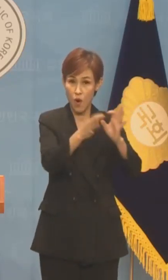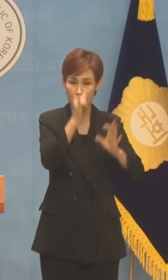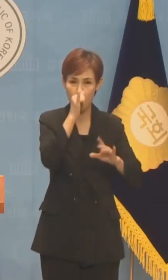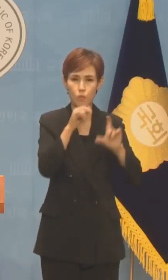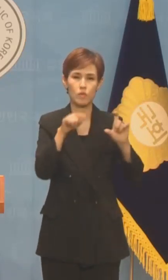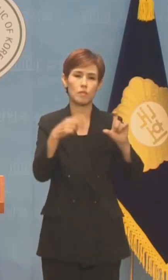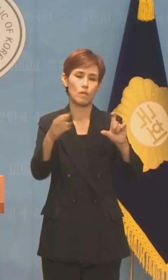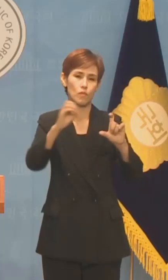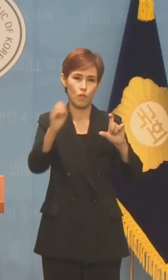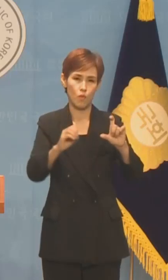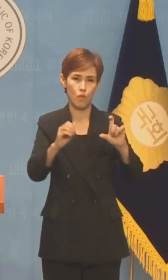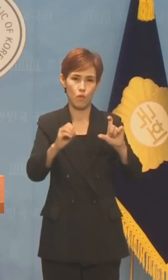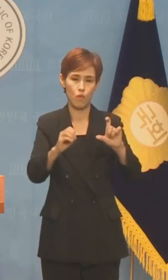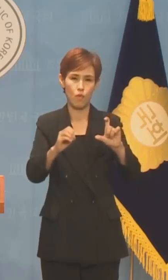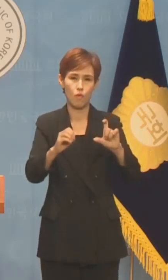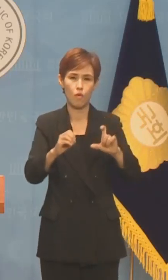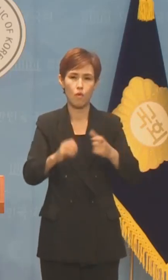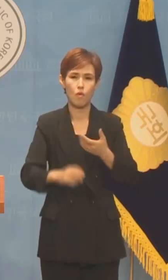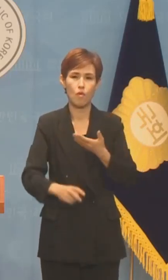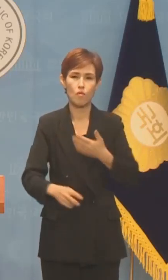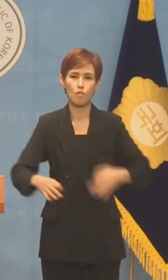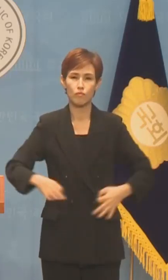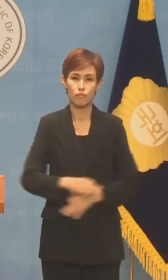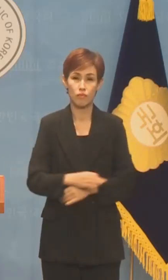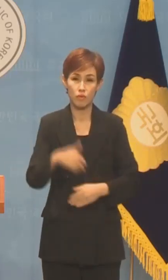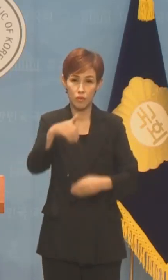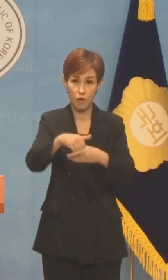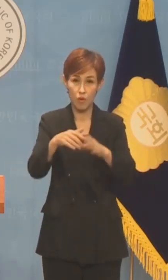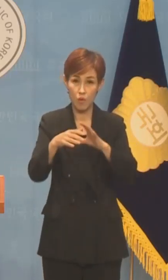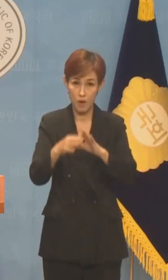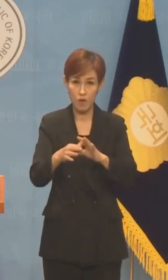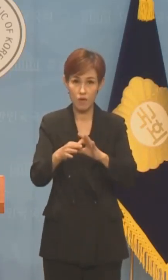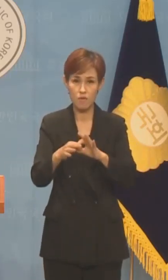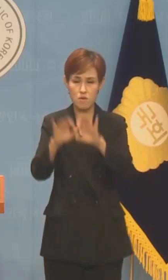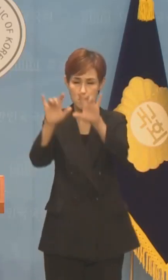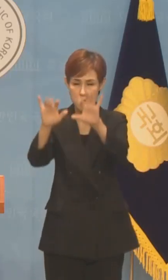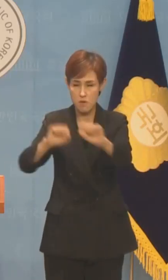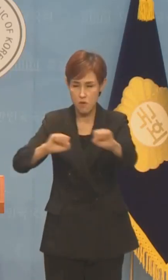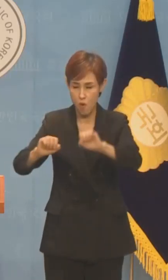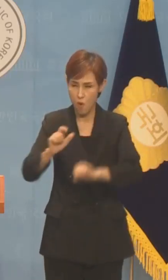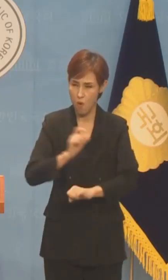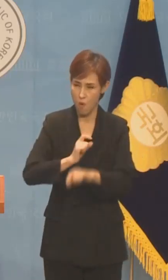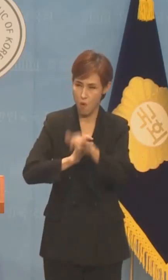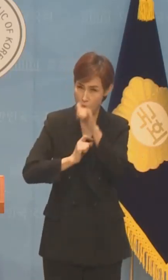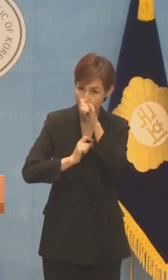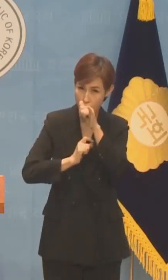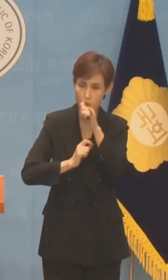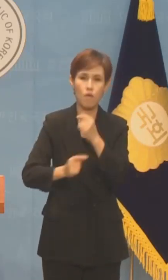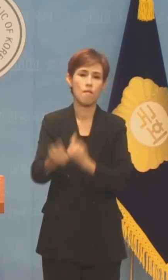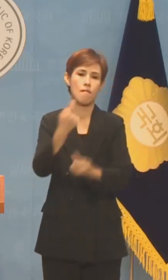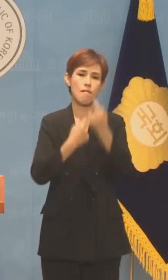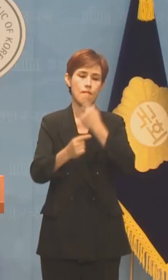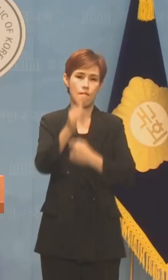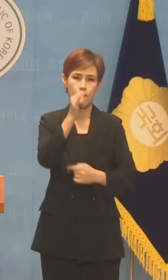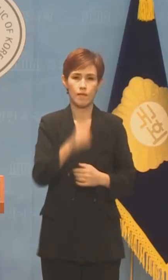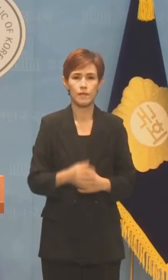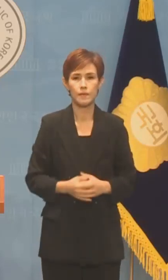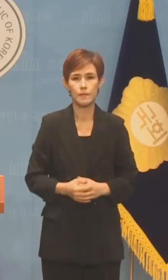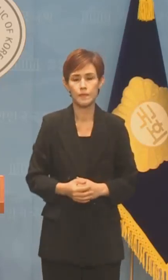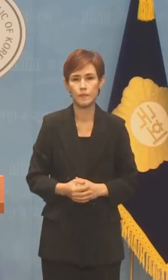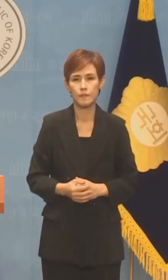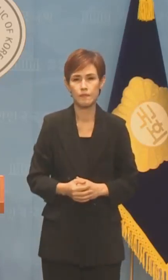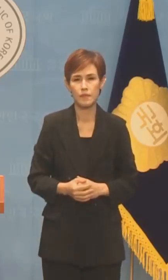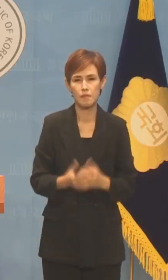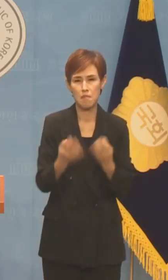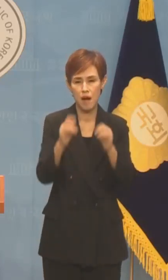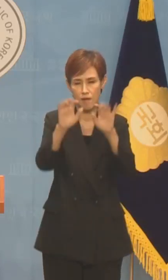나타났습니다. 특히 부정선거와 관련해서는 집단 댓글 활동이 의심되는 사례들이 다수 제보되었습니다. 수천